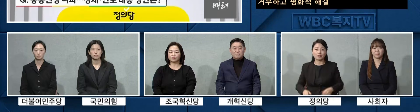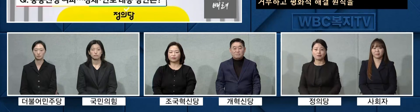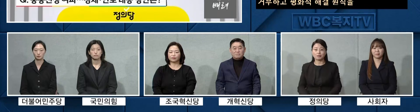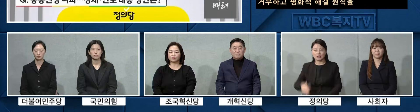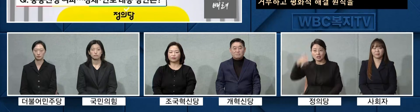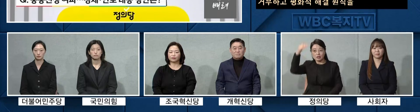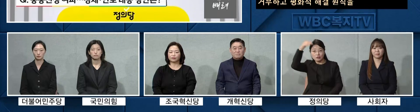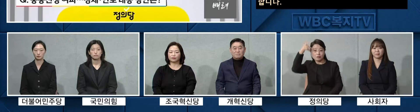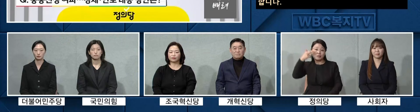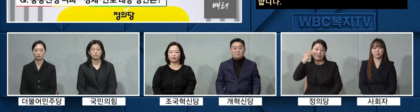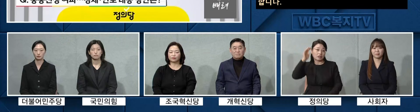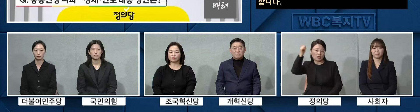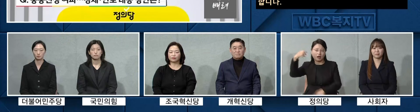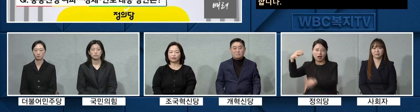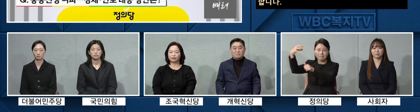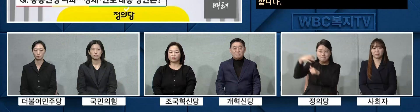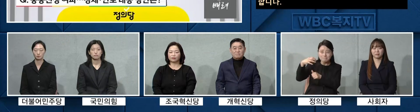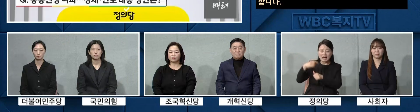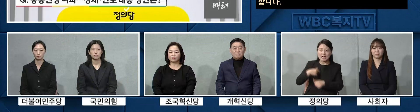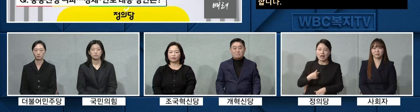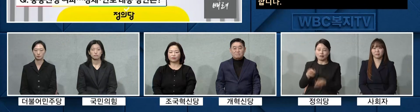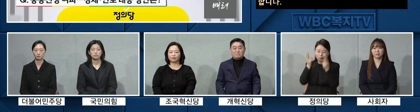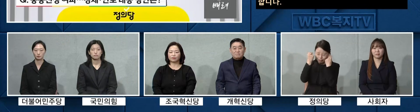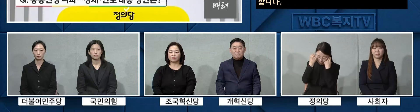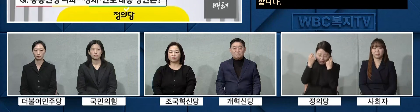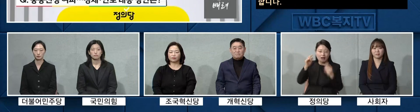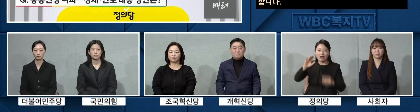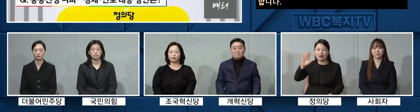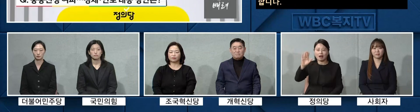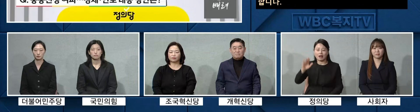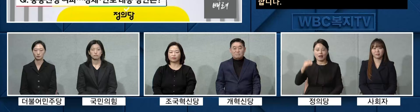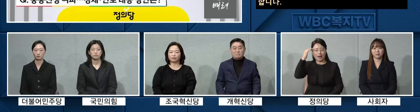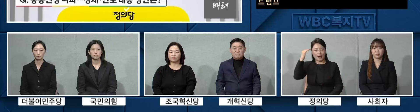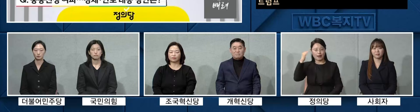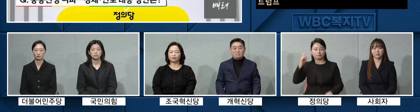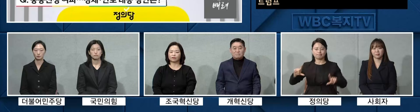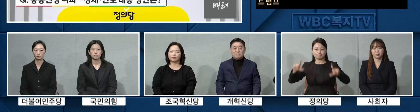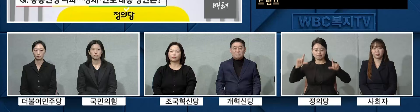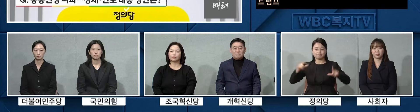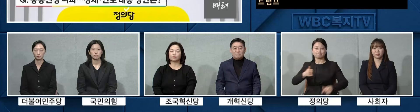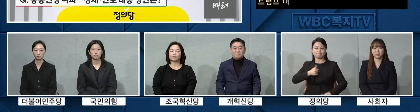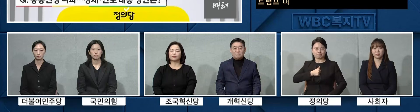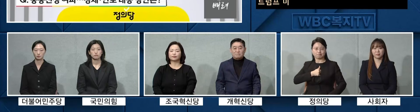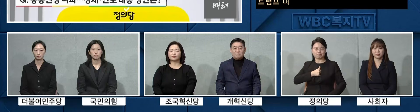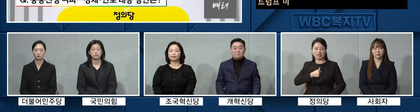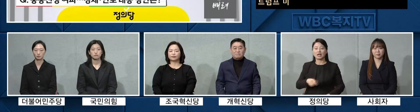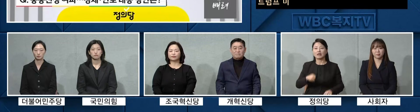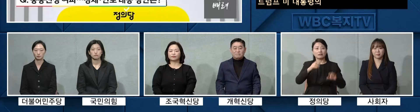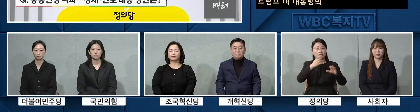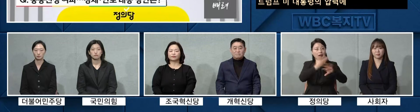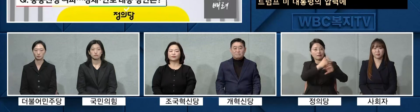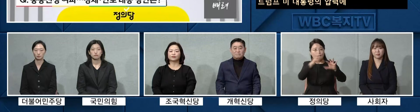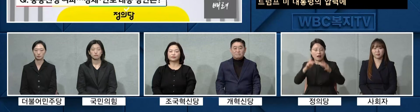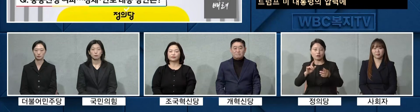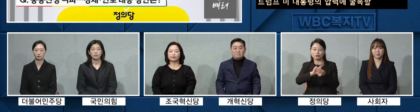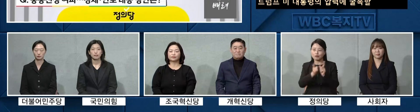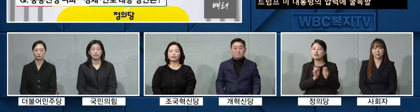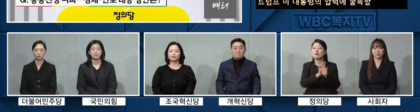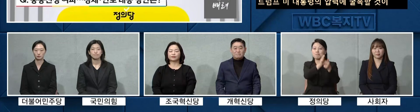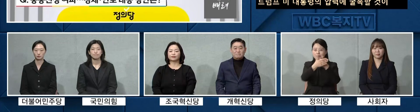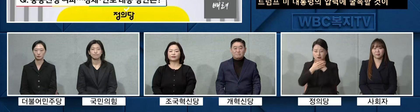미 대통령의 압력에 굴복할 것이 아니라 한국의 위상에 맞게 중견국들에게 협력체를